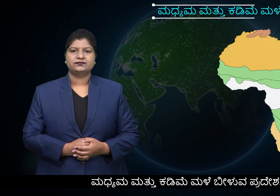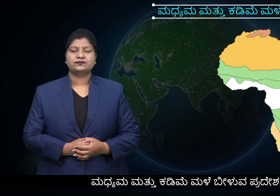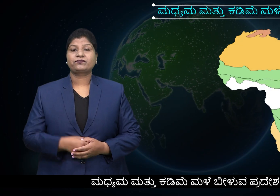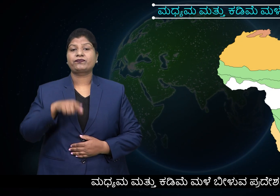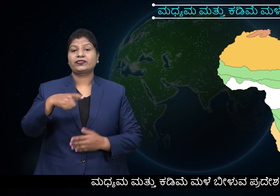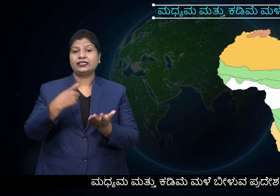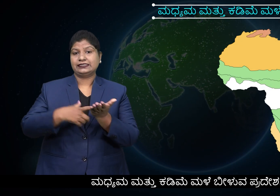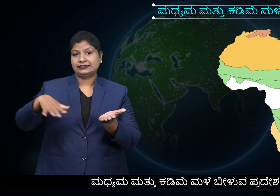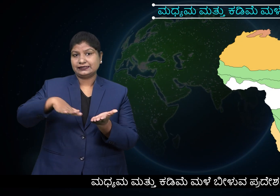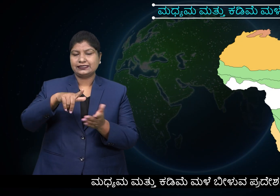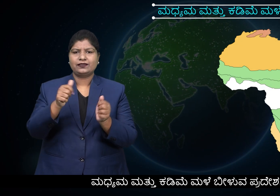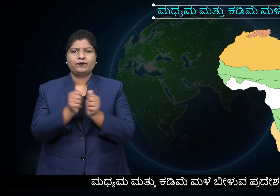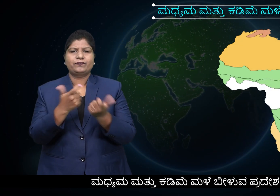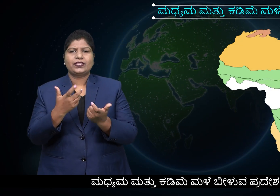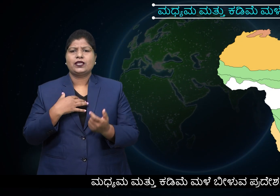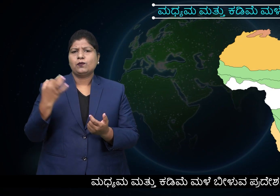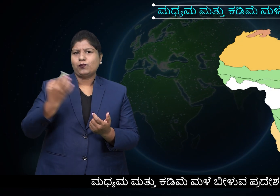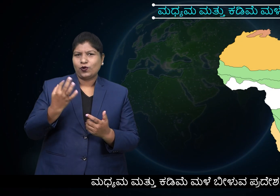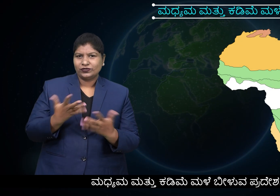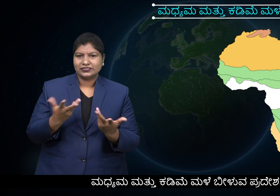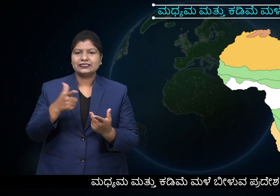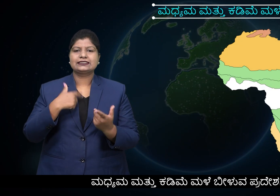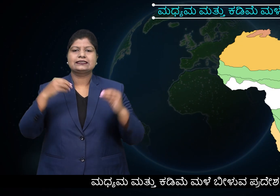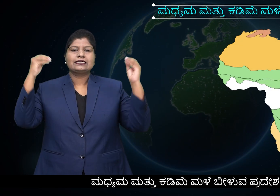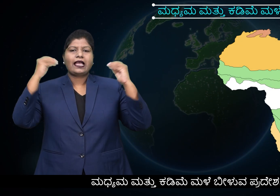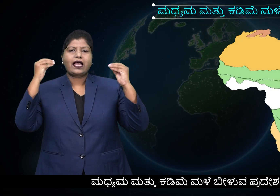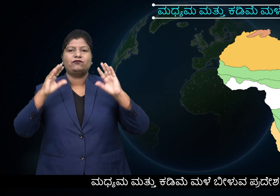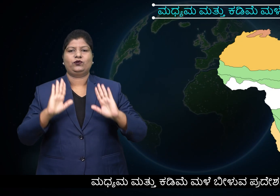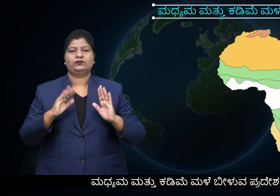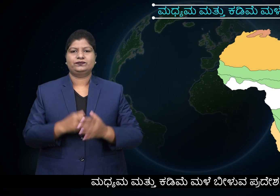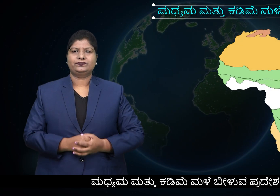ಮಧ್ಯಮ ಮತ್ತು ಕಡಿಮೆ ಮಳೆ ಬೀಳುವ ಪ್ರದೇಶಗಳು